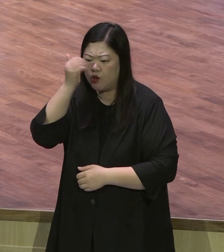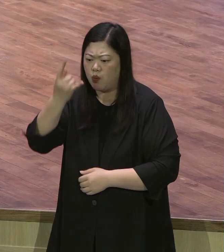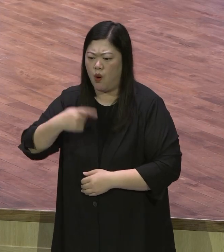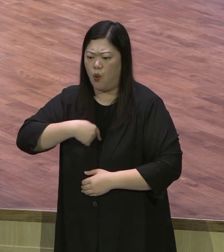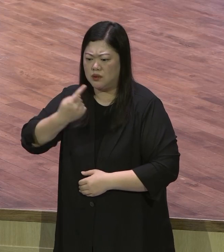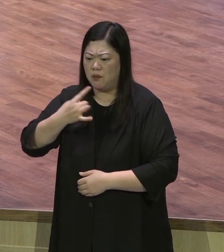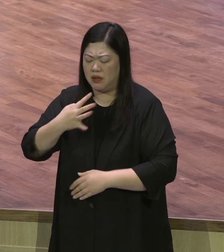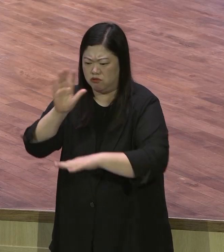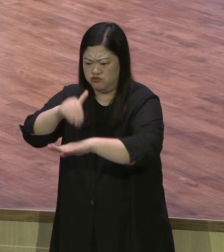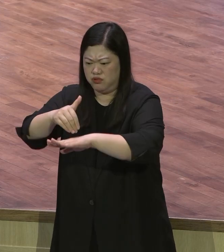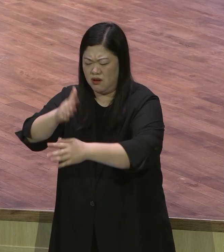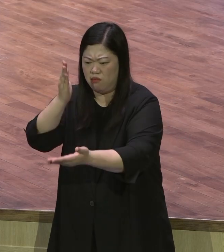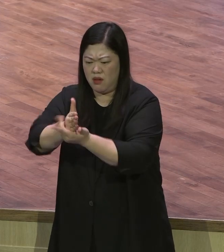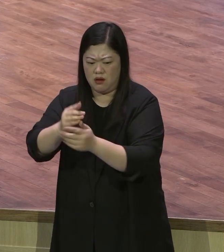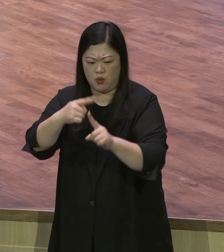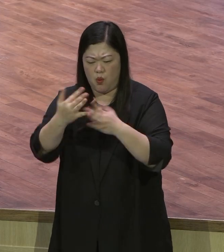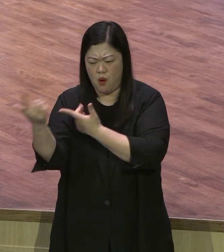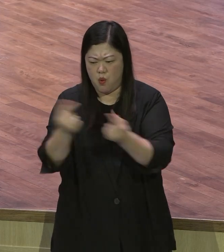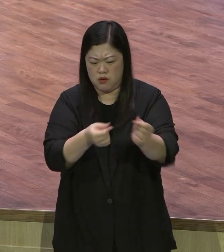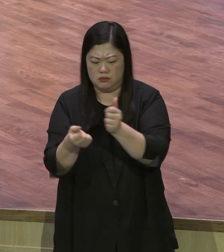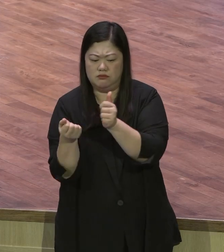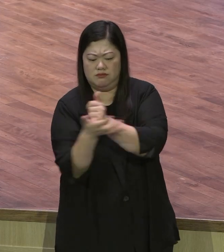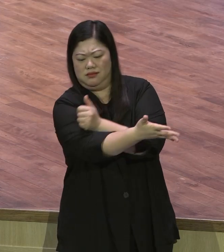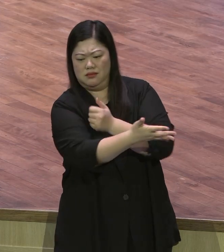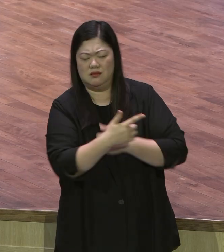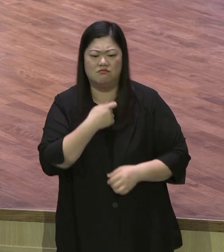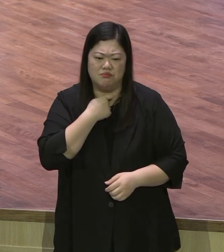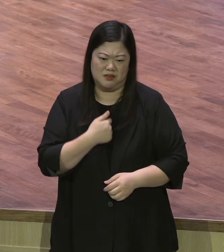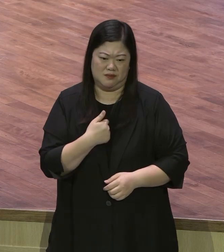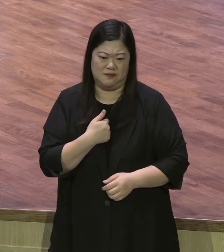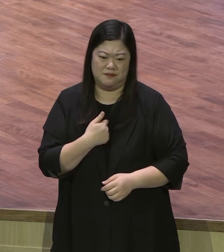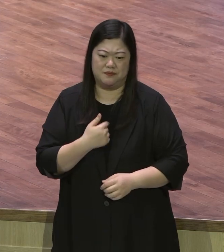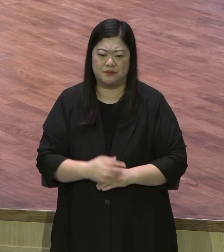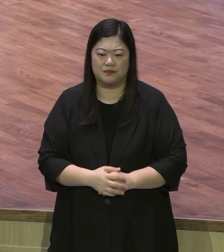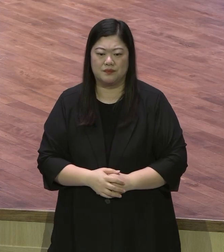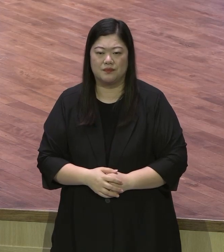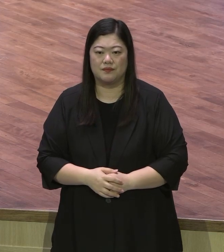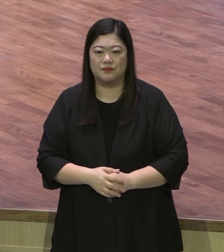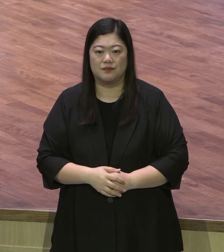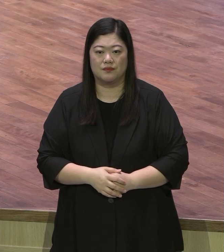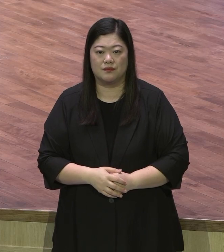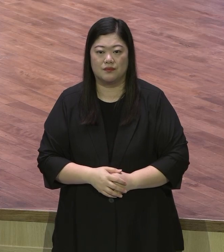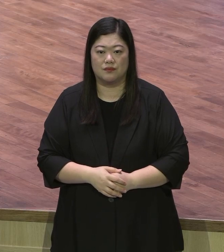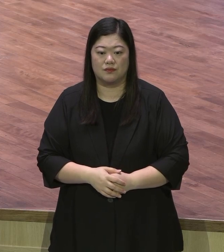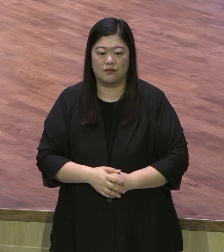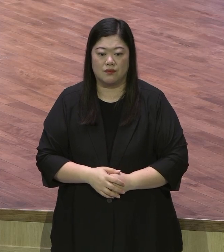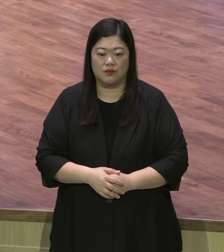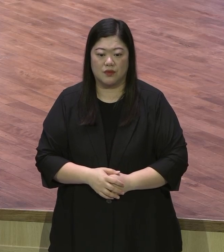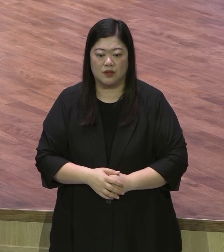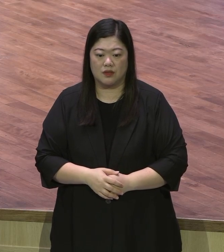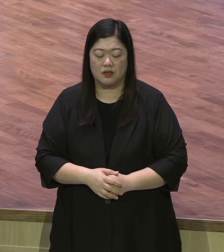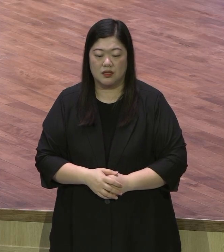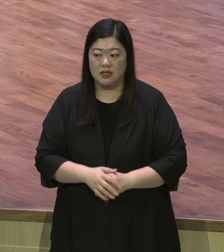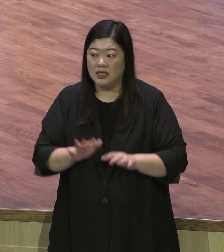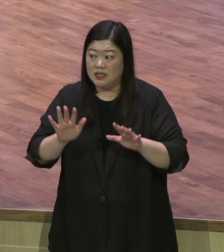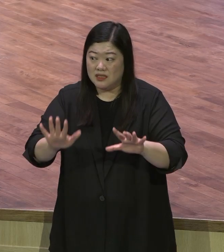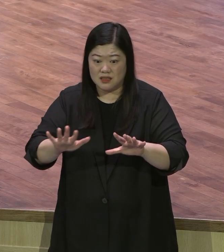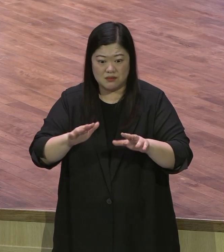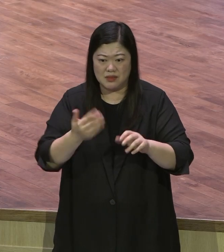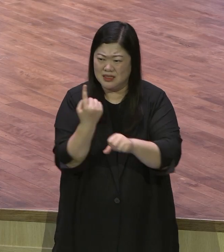깨어있는 지금 기관들은 이렇습니다. 이 우리 듣도 보도 못한 처음 있는 일이에요. 온라인 문화